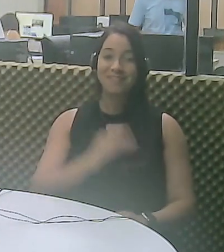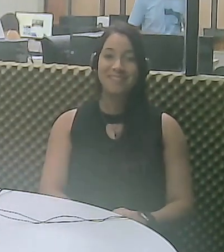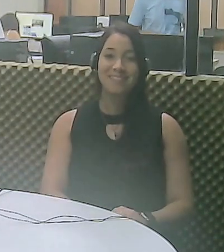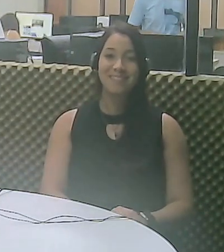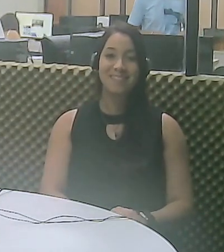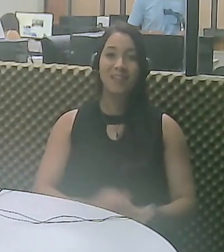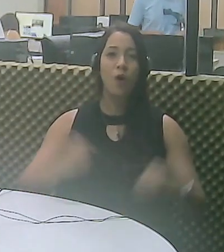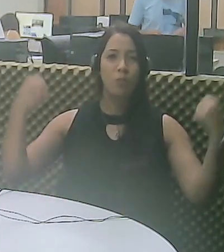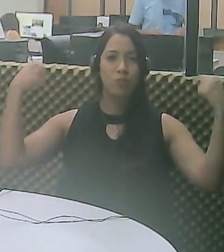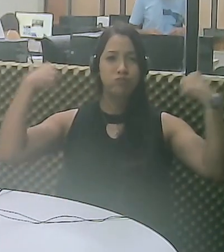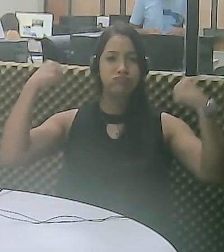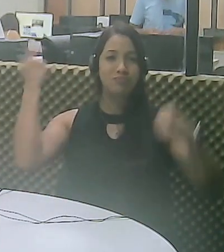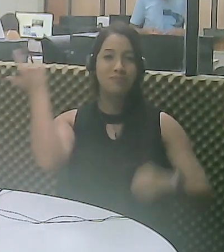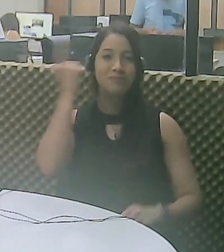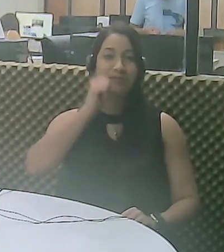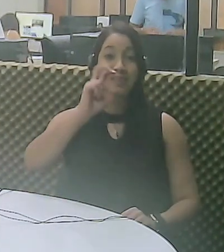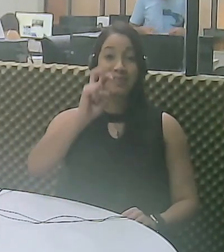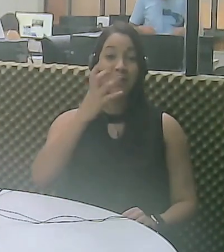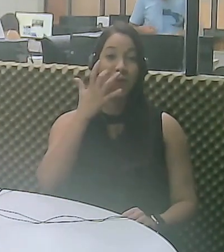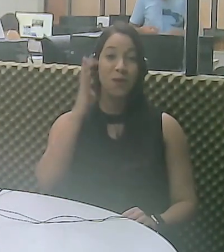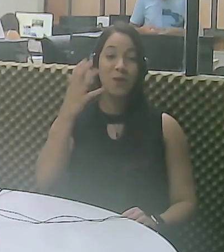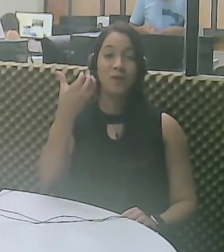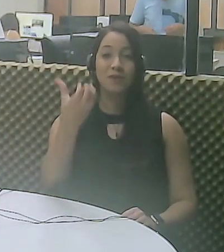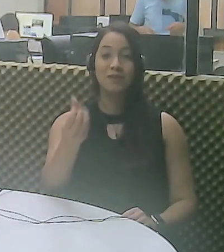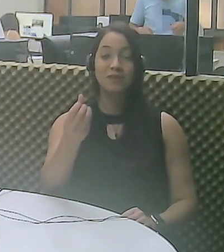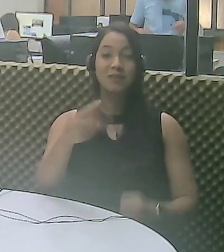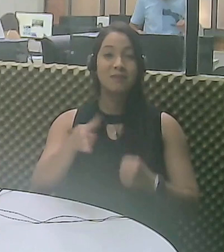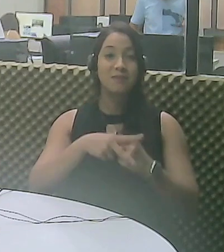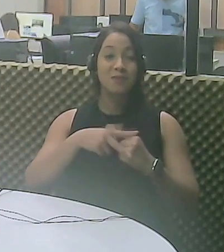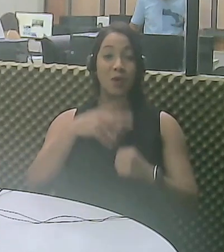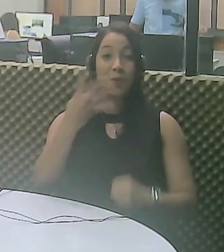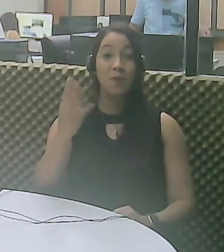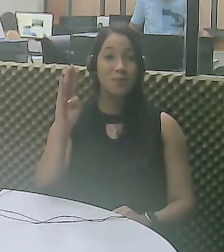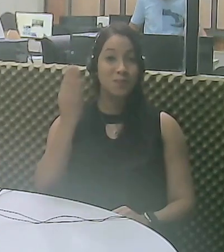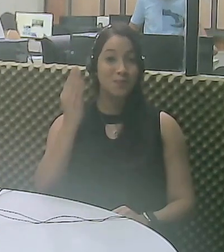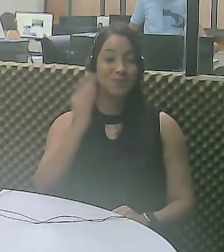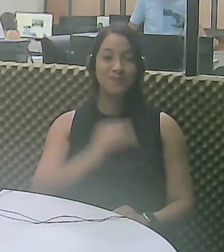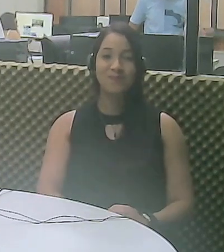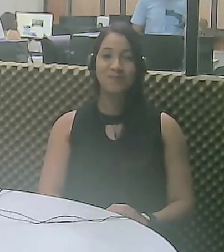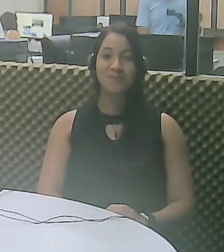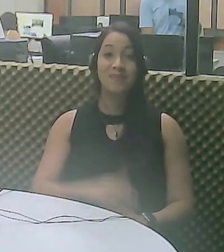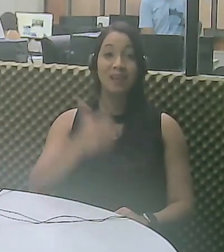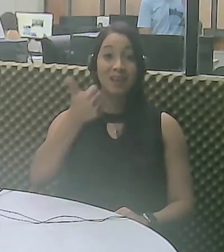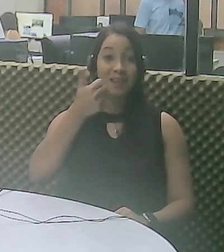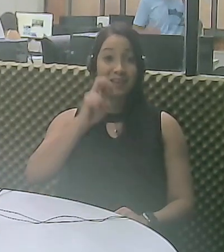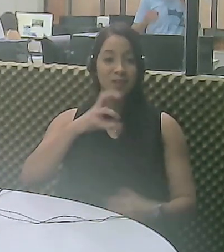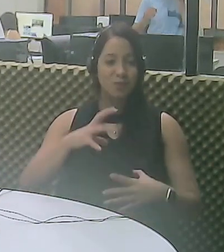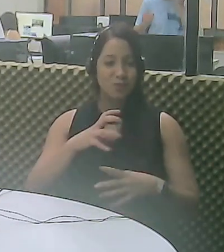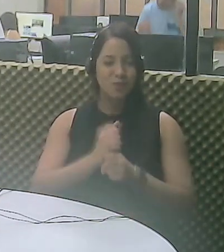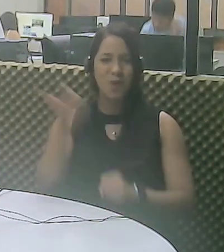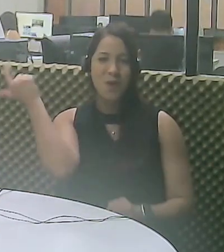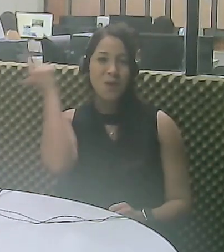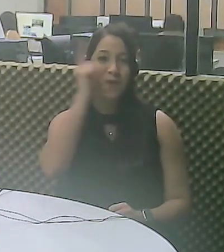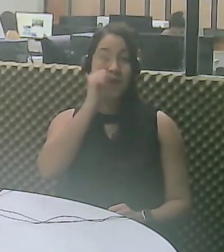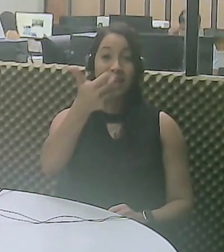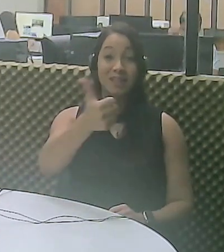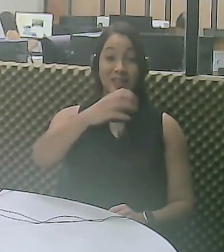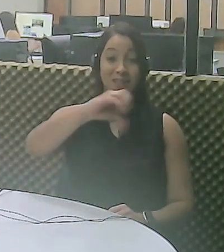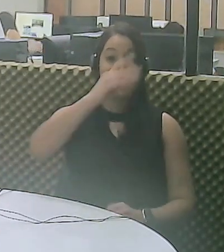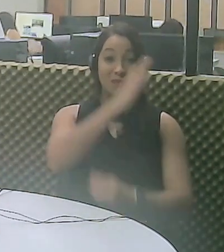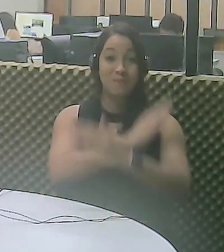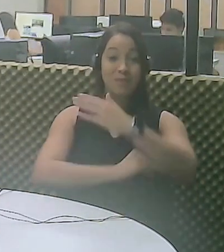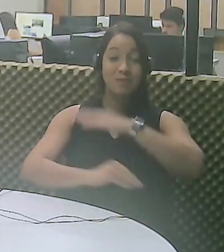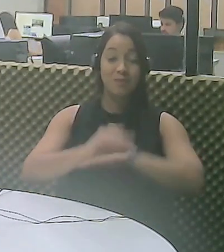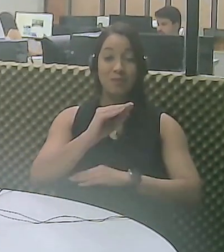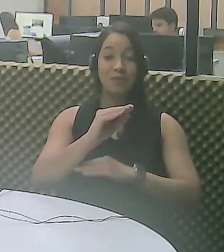No halterofilismo foram 5 ouros, 6 pratas e 4 bronzes. As 15 medalhas foram conquistadas por 19